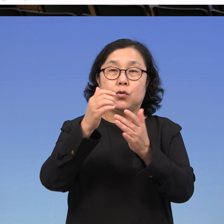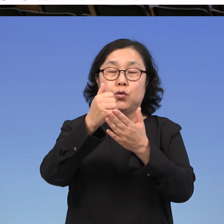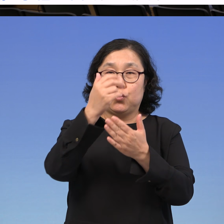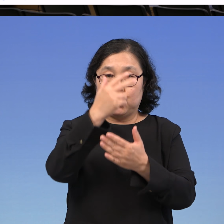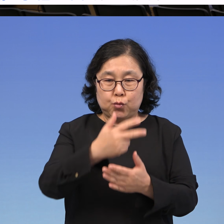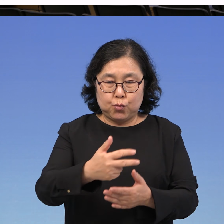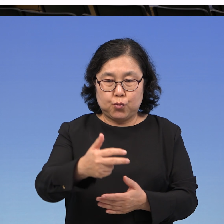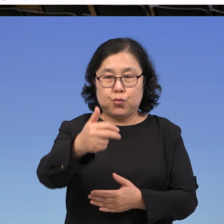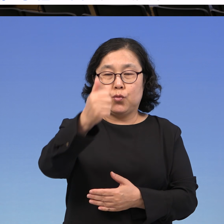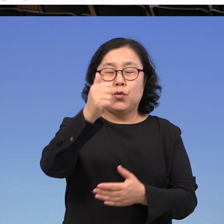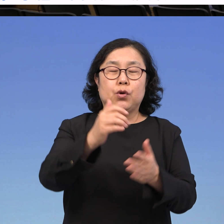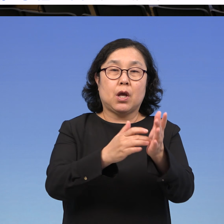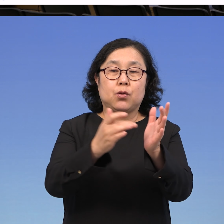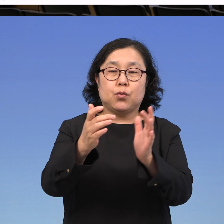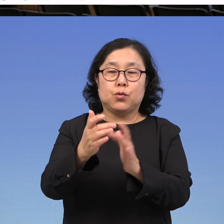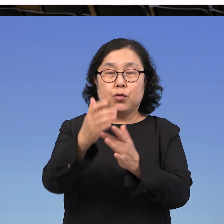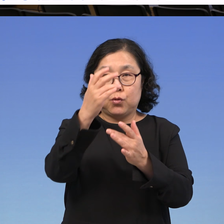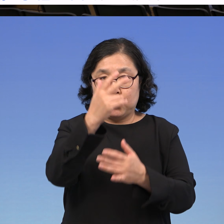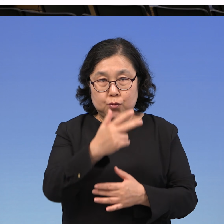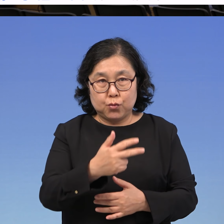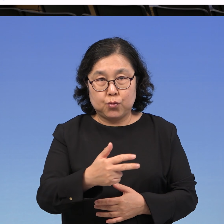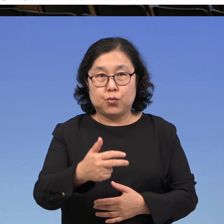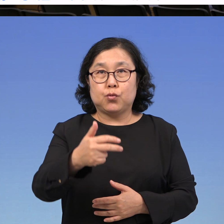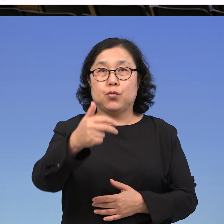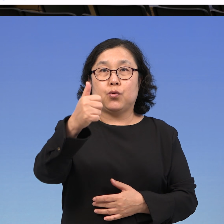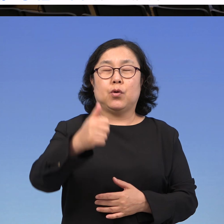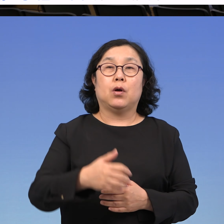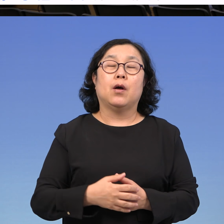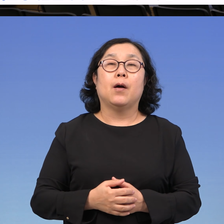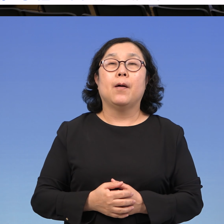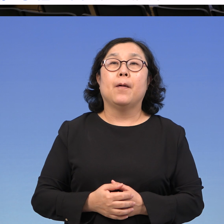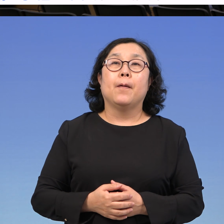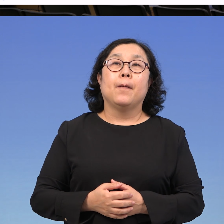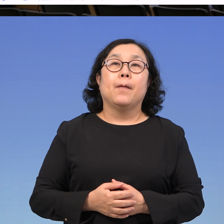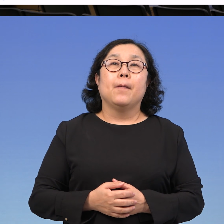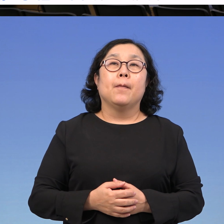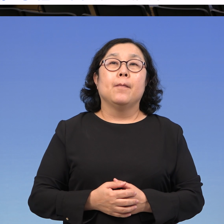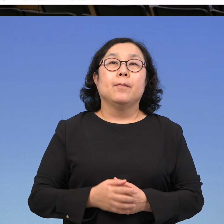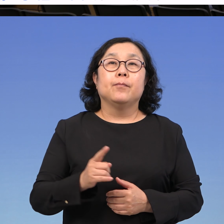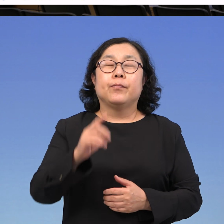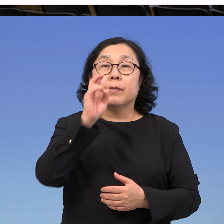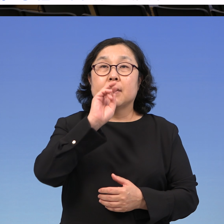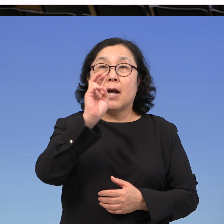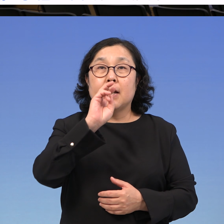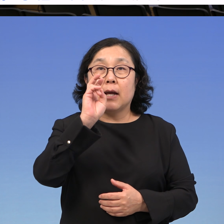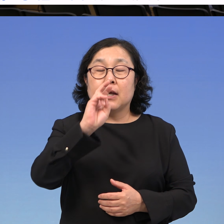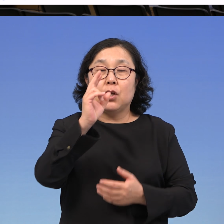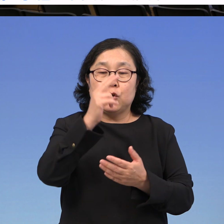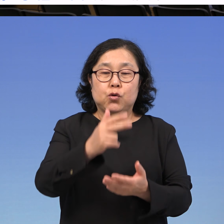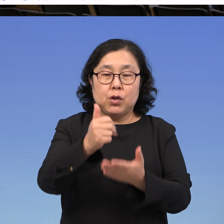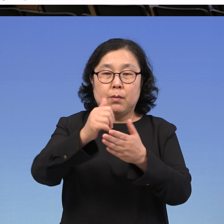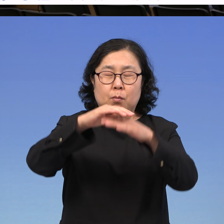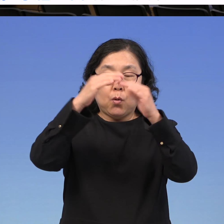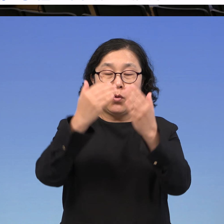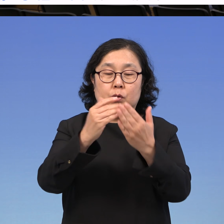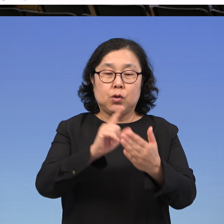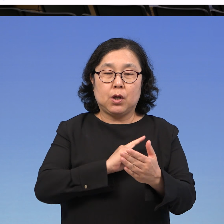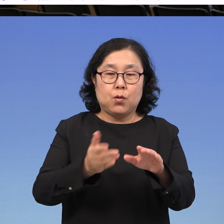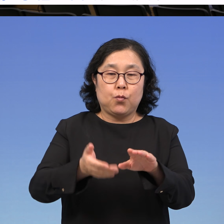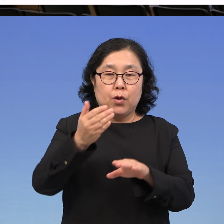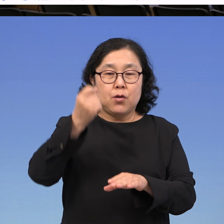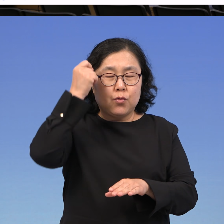예수는 주 예수는 주 이 찬양이 그 주님이 모든 이름이